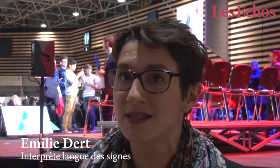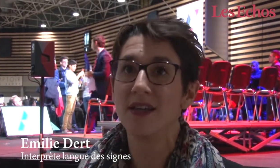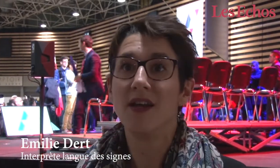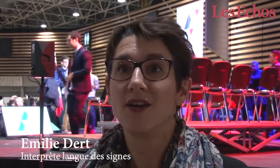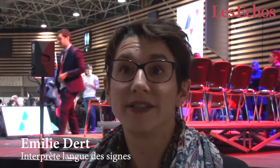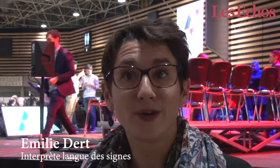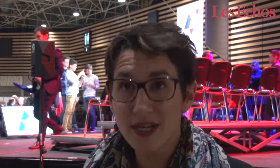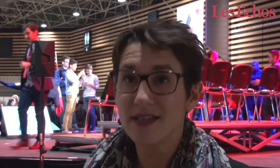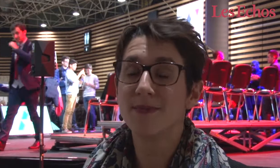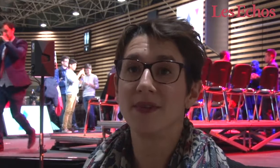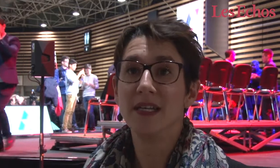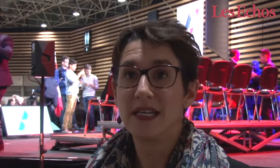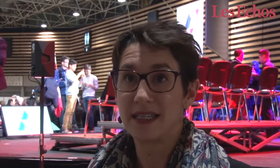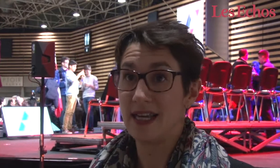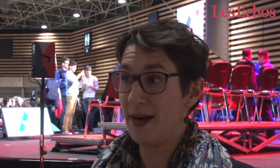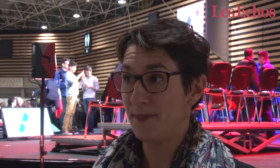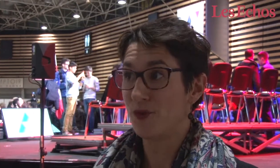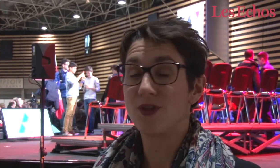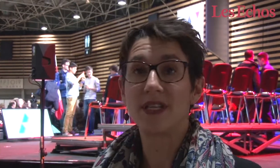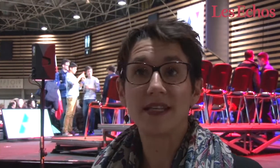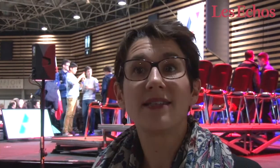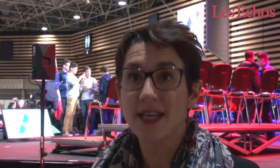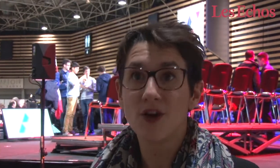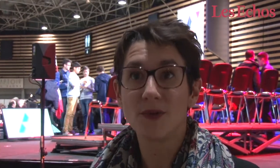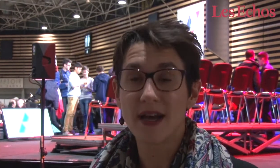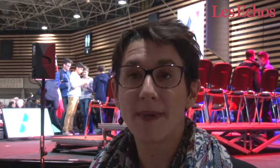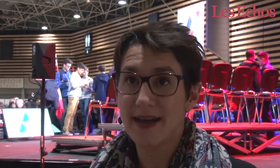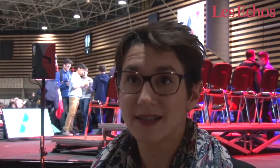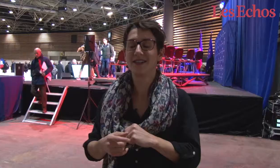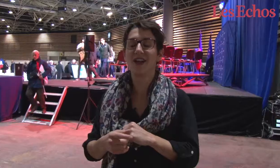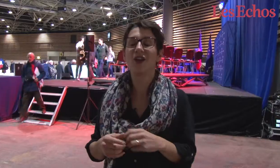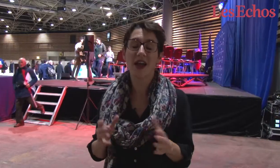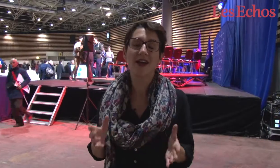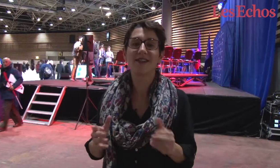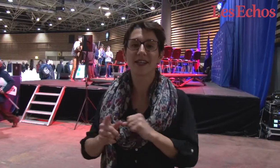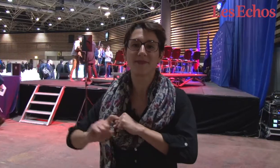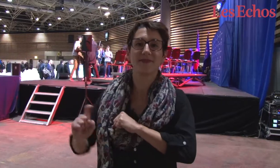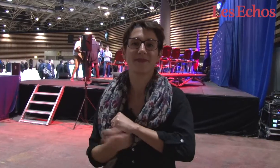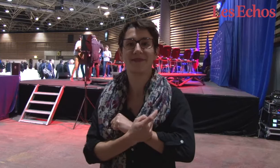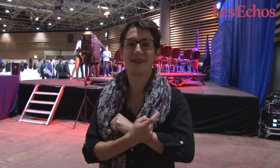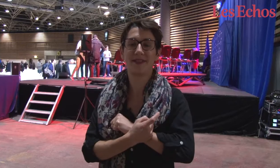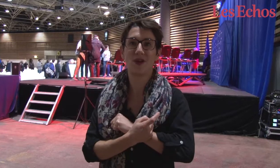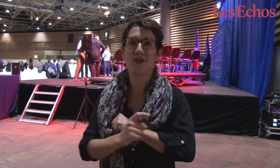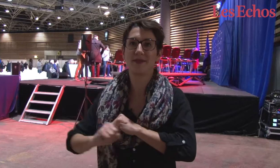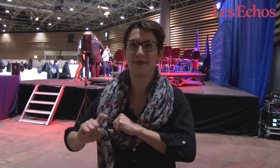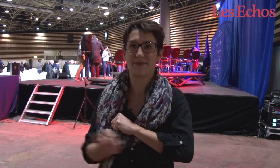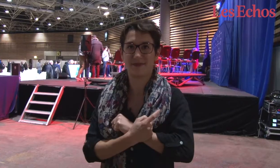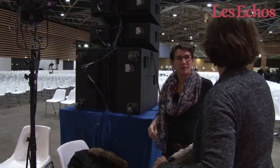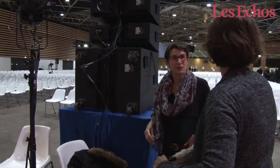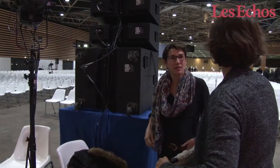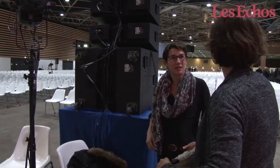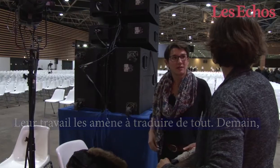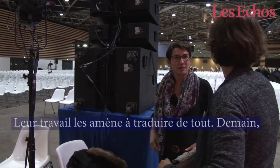islamistes, terrorisme, etc. Donc il y des signes qui commencent à apparaître. Alors il y en a un, c'est... Terrorisme.